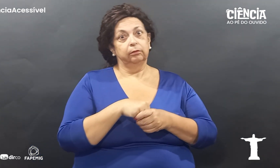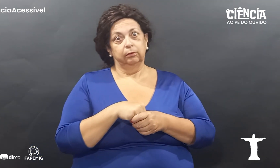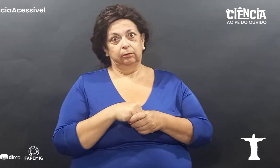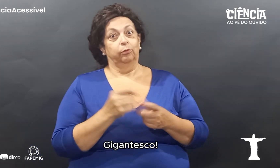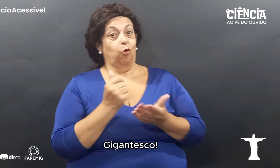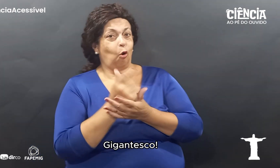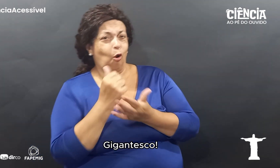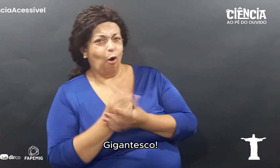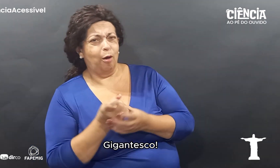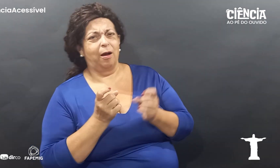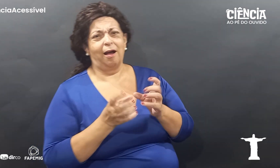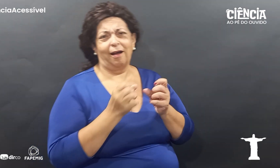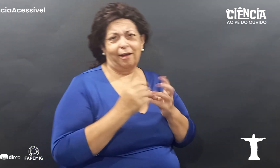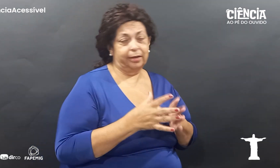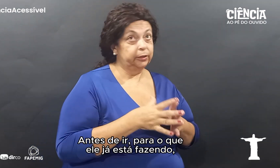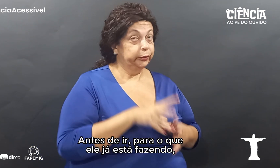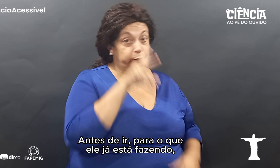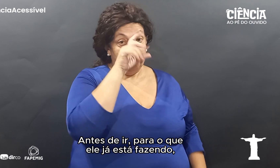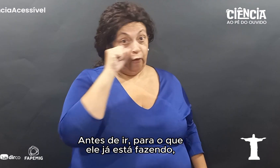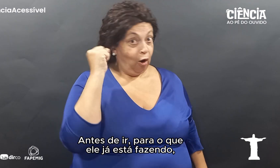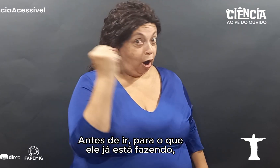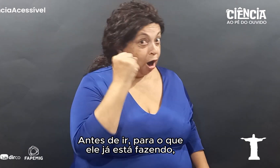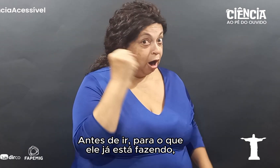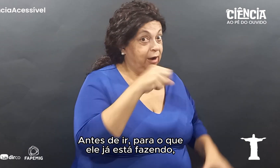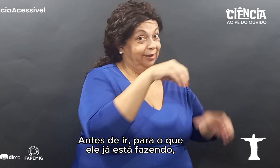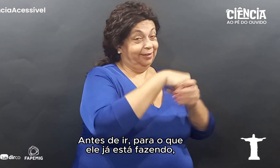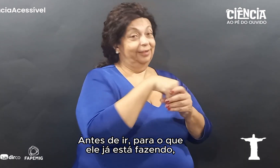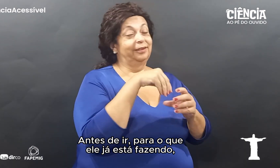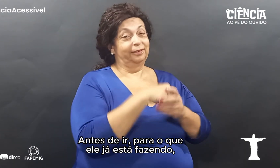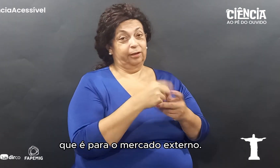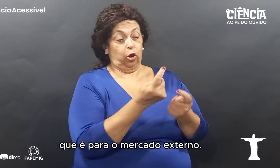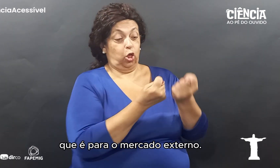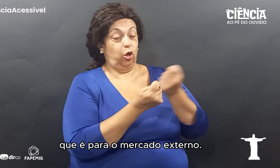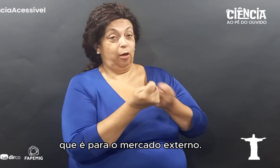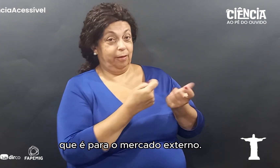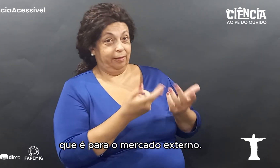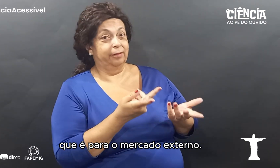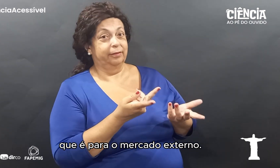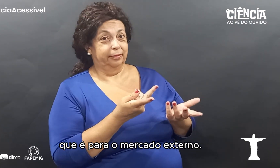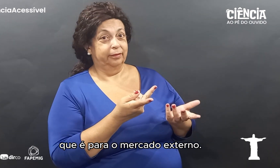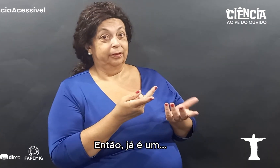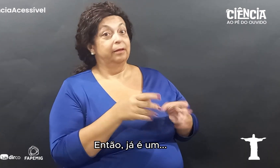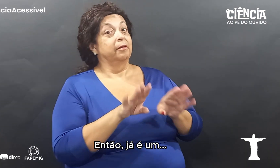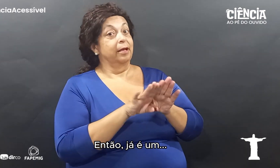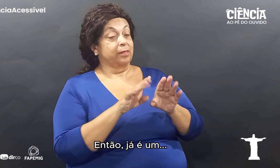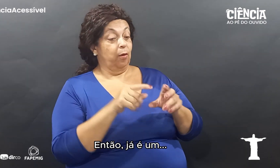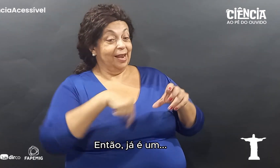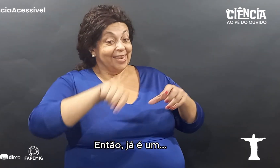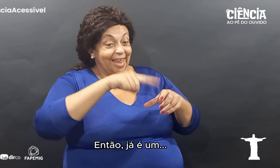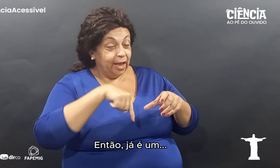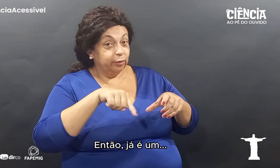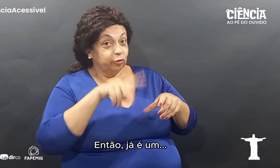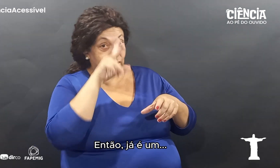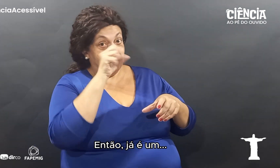explorado. Gigantesco. Antes de ir para o que ele já está fazendo, que é para o mercado externo. Então,